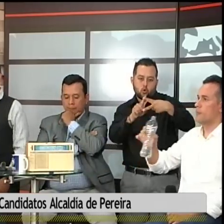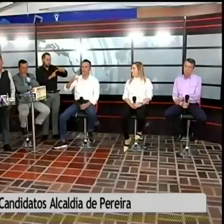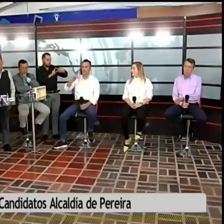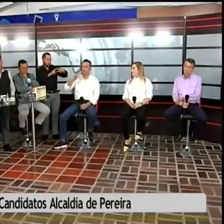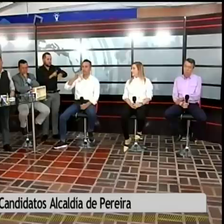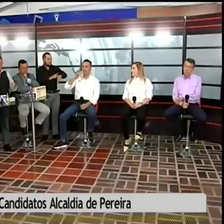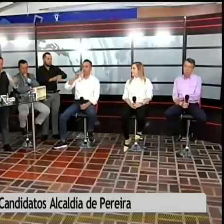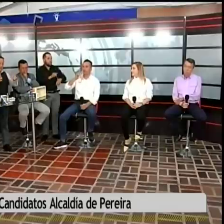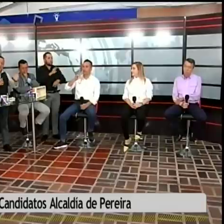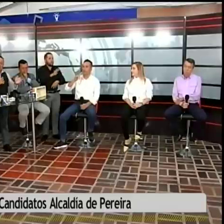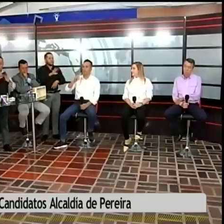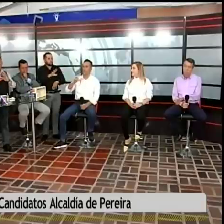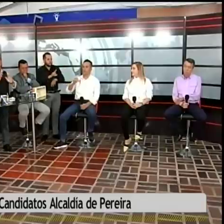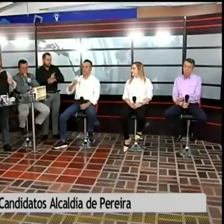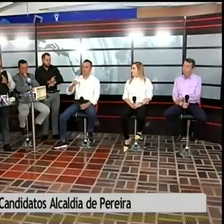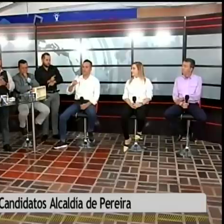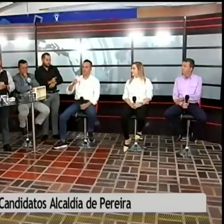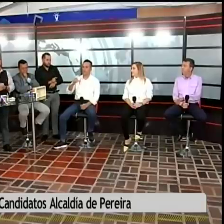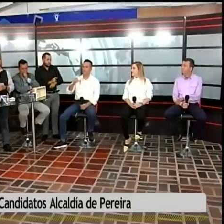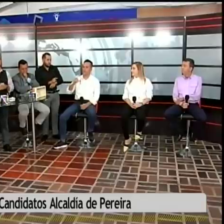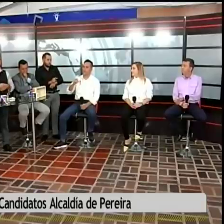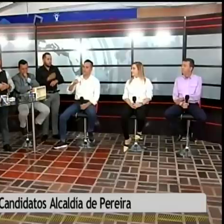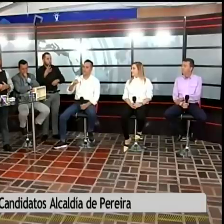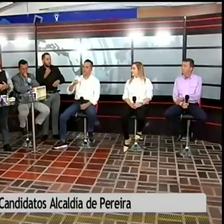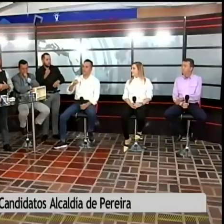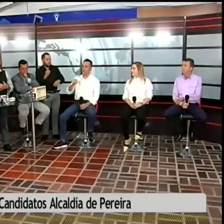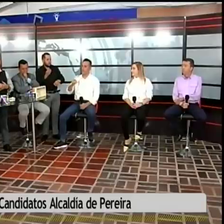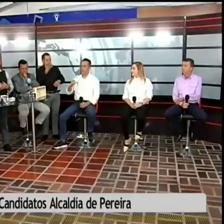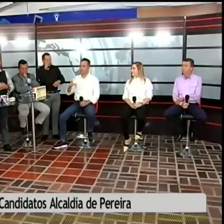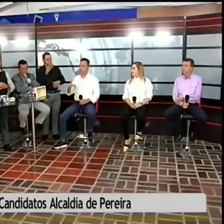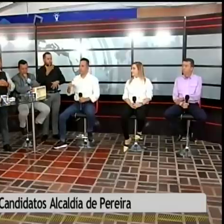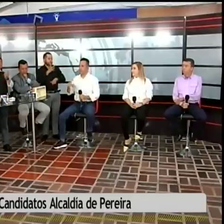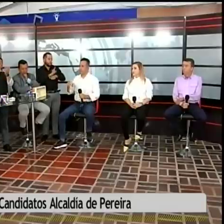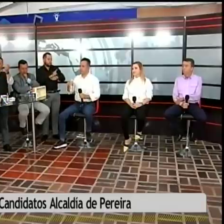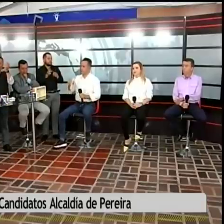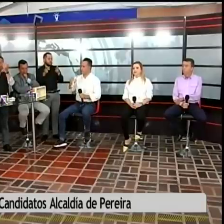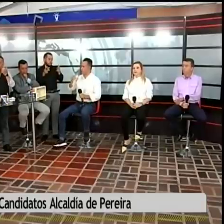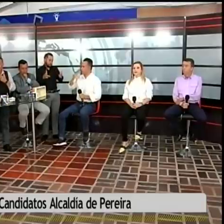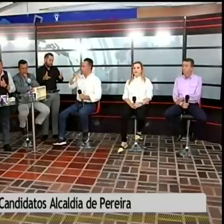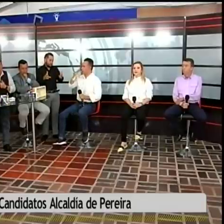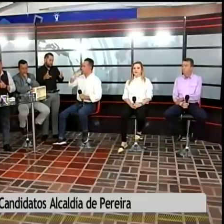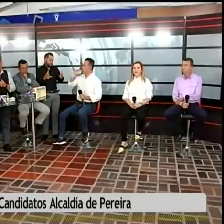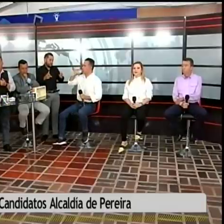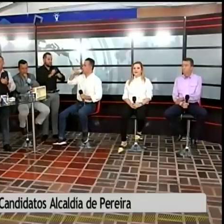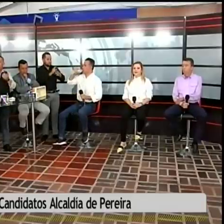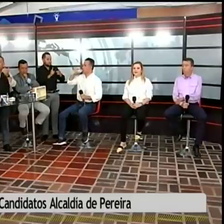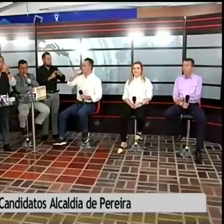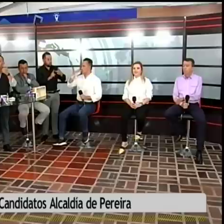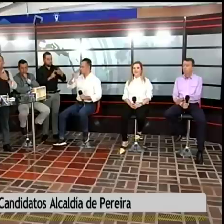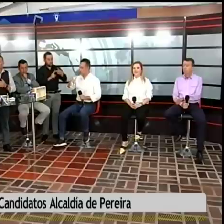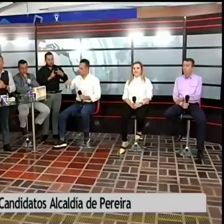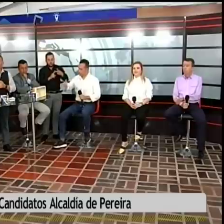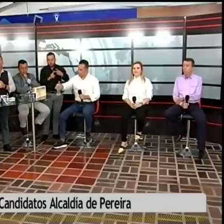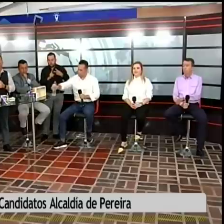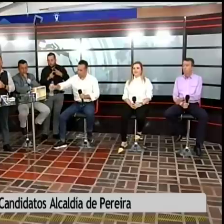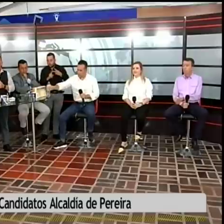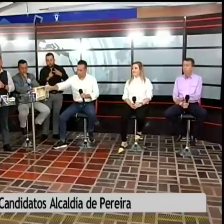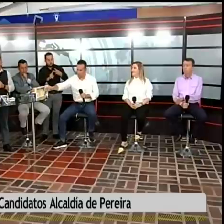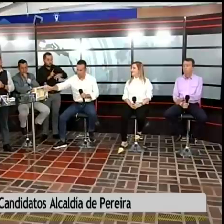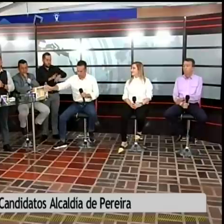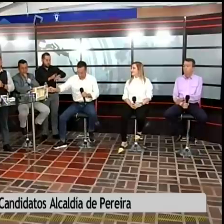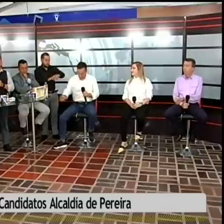de 45, pero no 40 porque tenemos 5 minutos de descanso y en la segunda parte, en el segundo